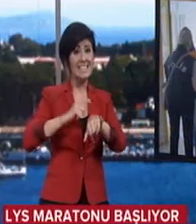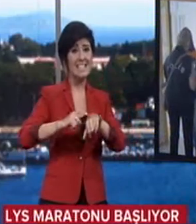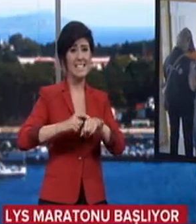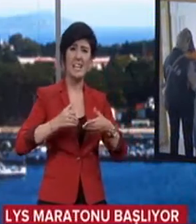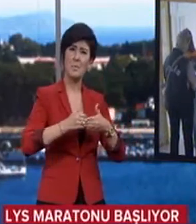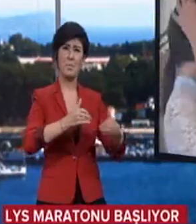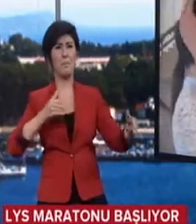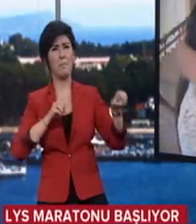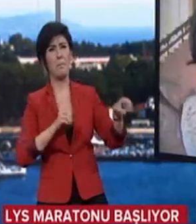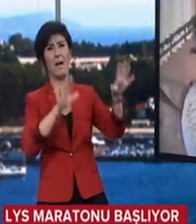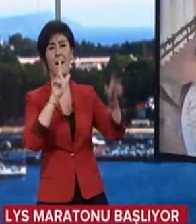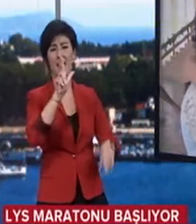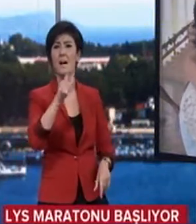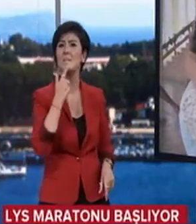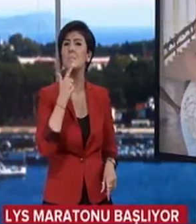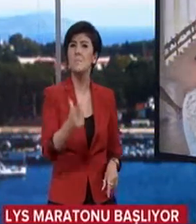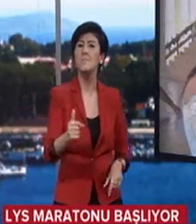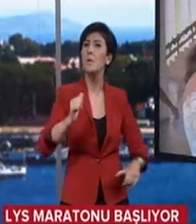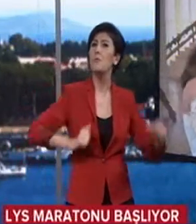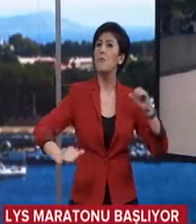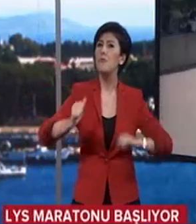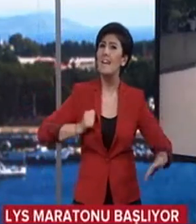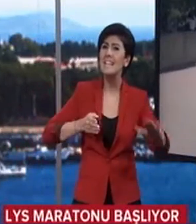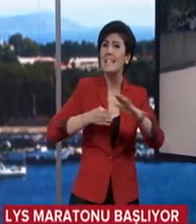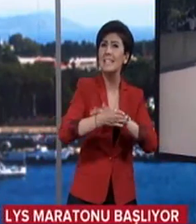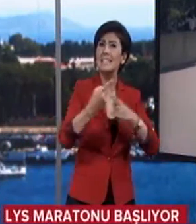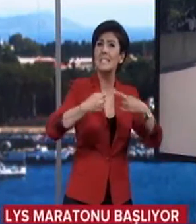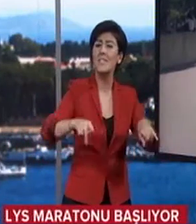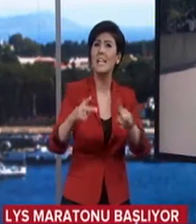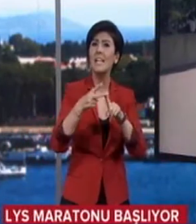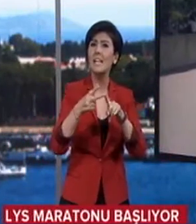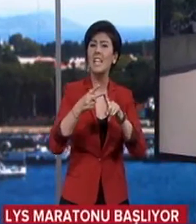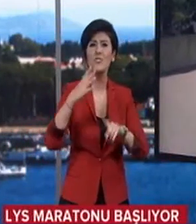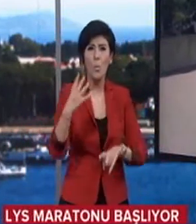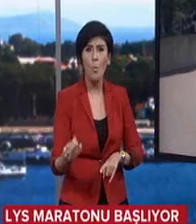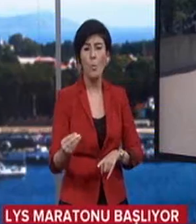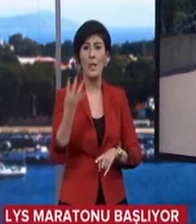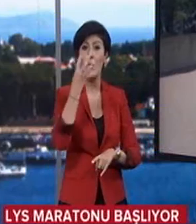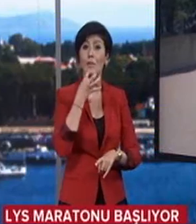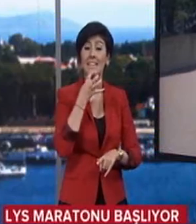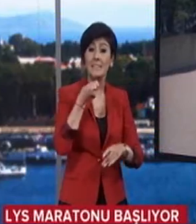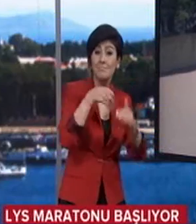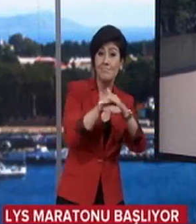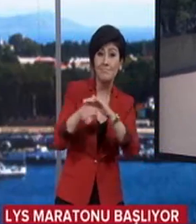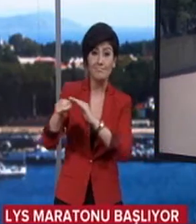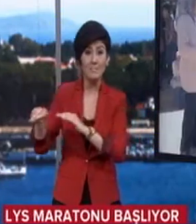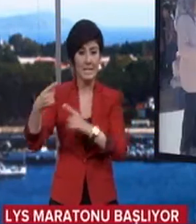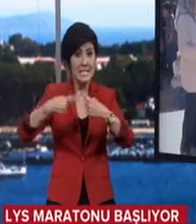öğrencilere stresten uzak kalmalarını tavsiye ediyor. Üniversiteye giriş sınavının ikinci basamağı lisans yerleştirme